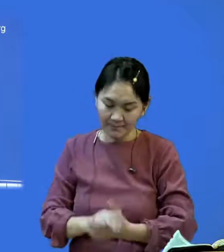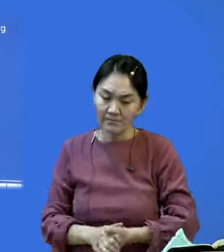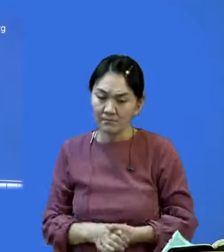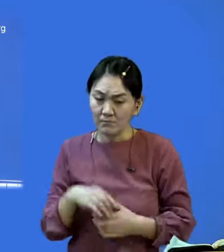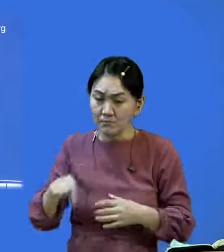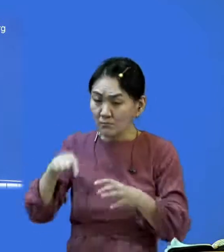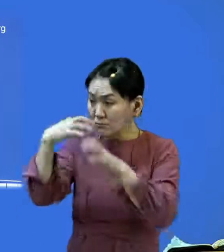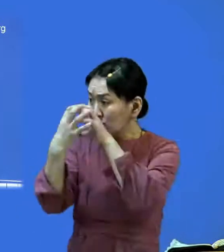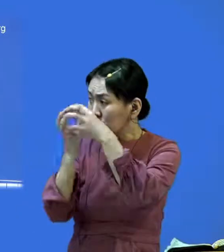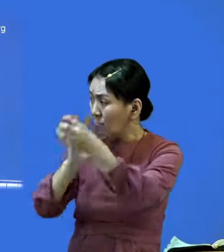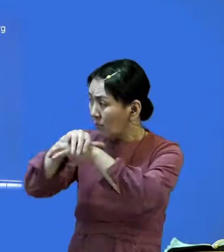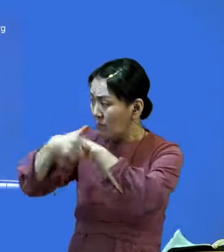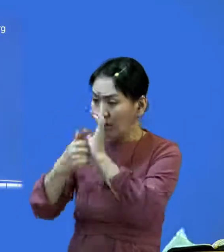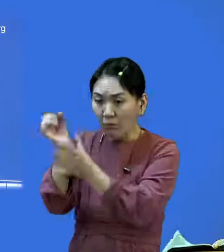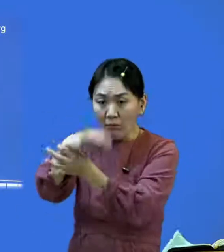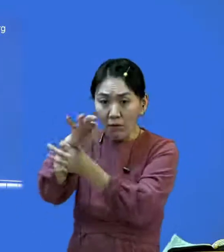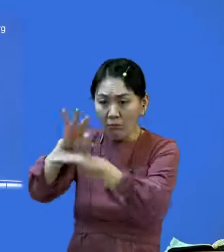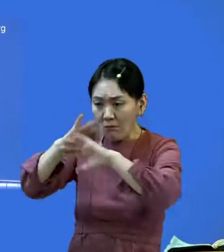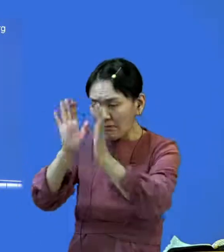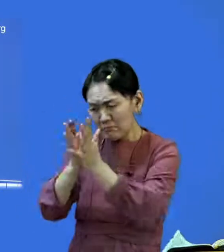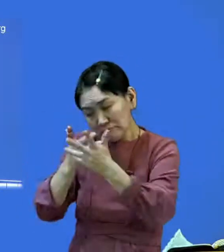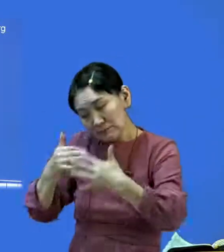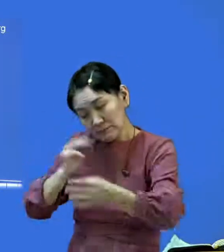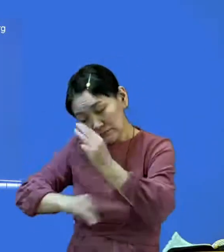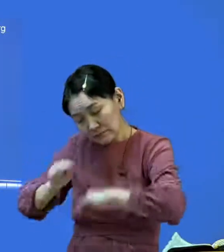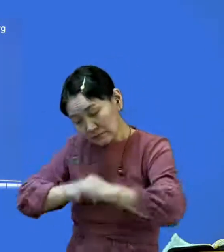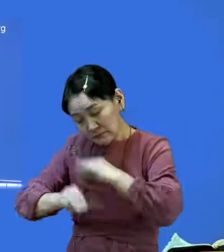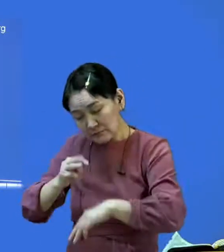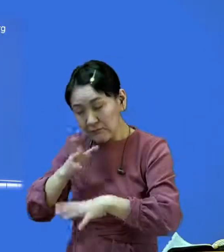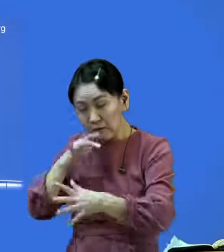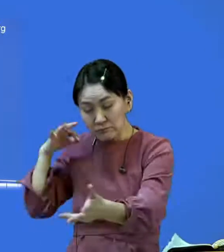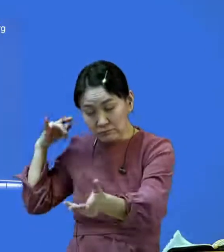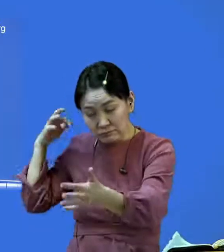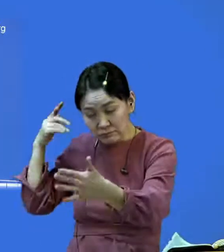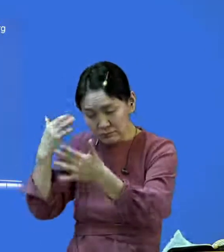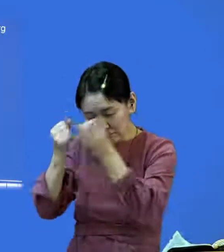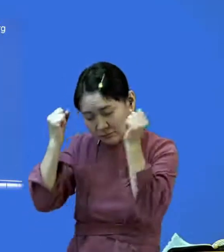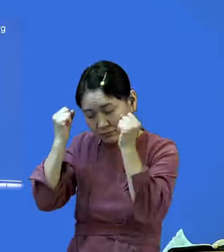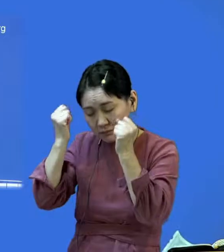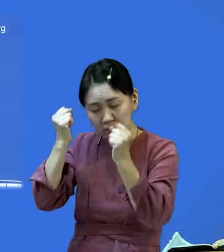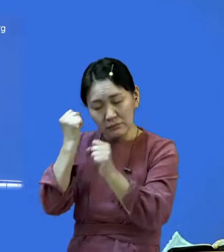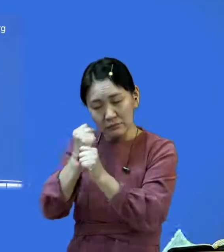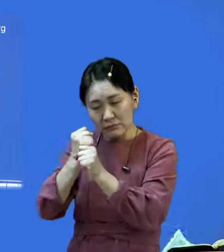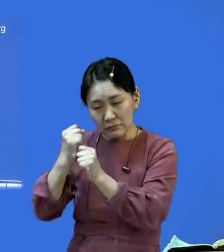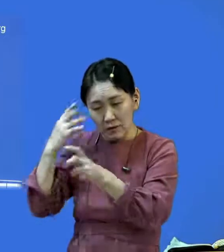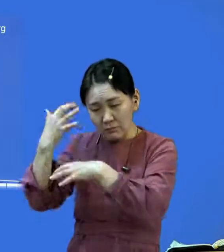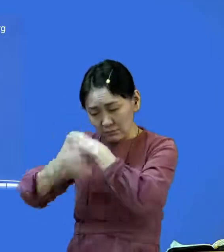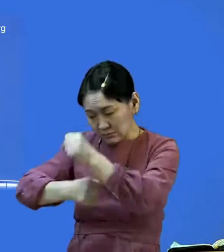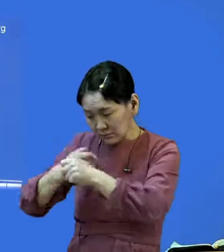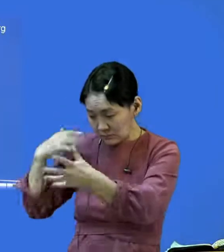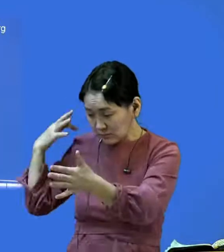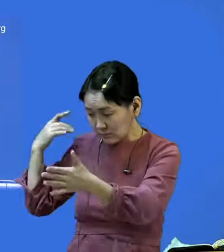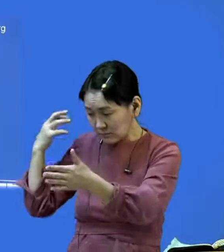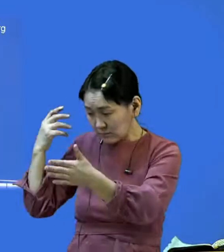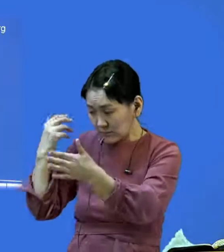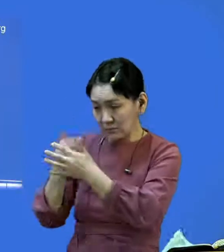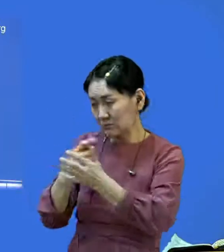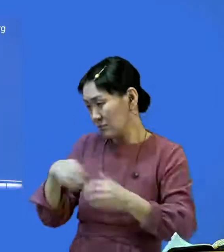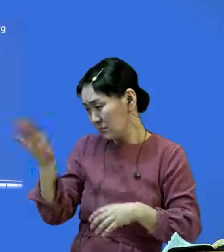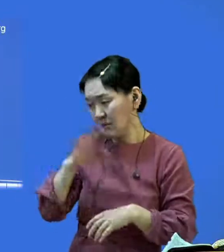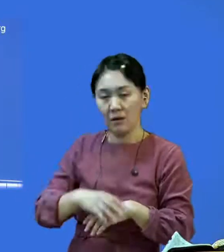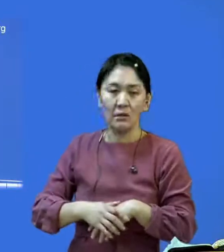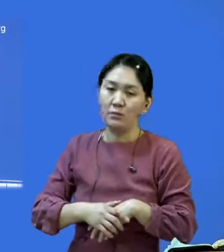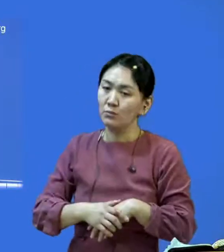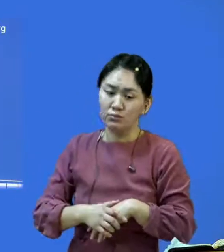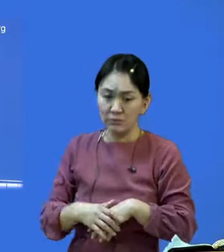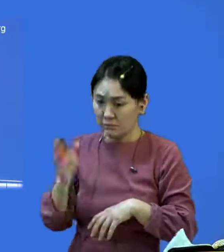Энэ ертөнцийн хоосон зүйлийг олж авахын тулд насан туршдаа хөдөлмөрлөж зүтгэж байгаа хүмүүсийг та нар яахлаараа